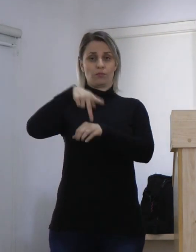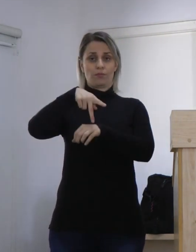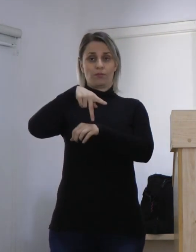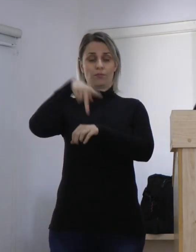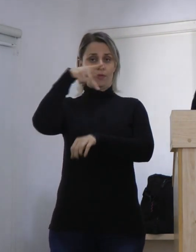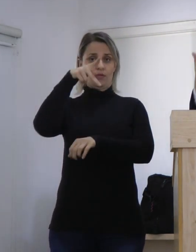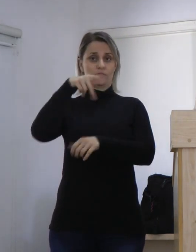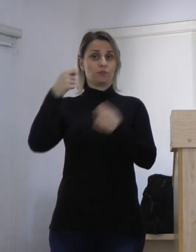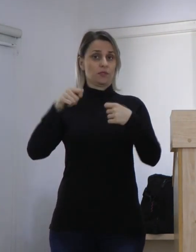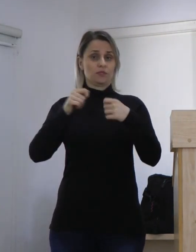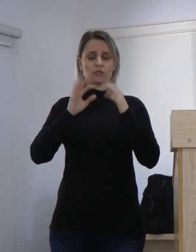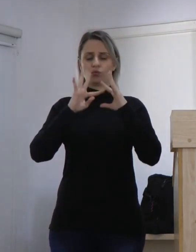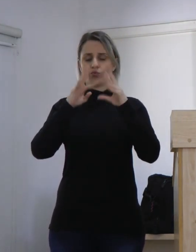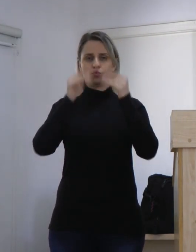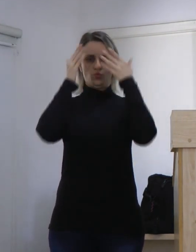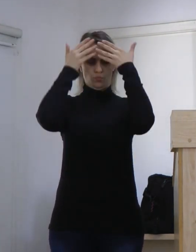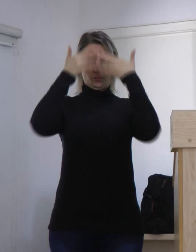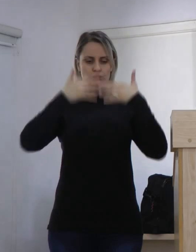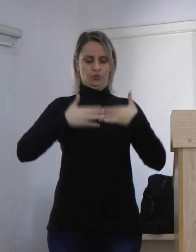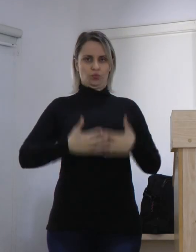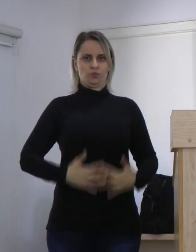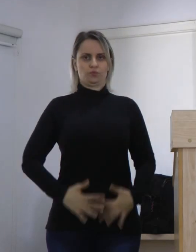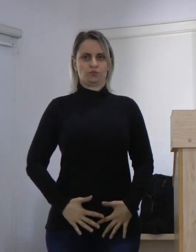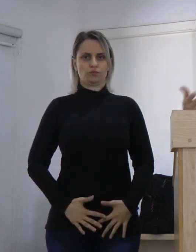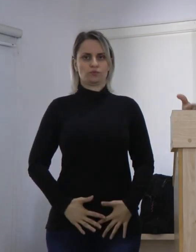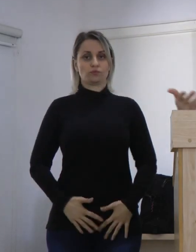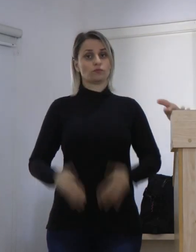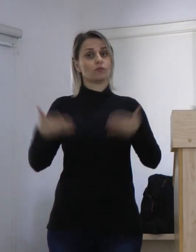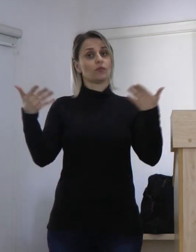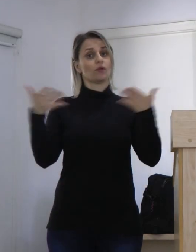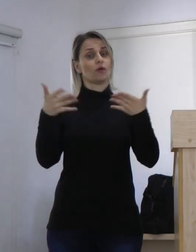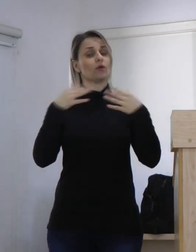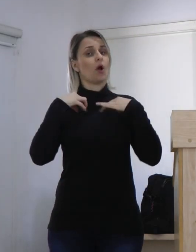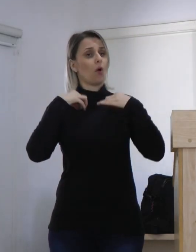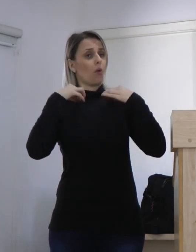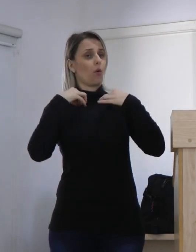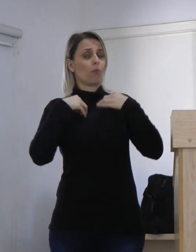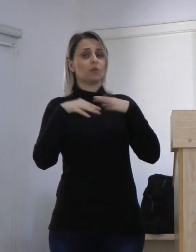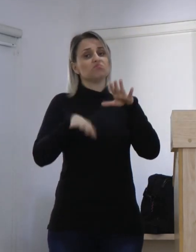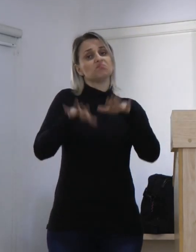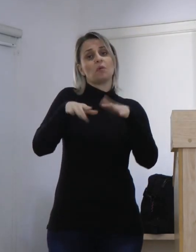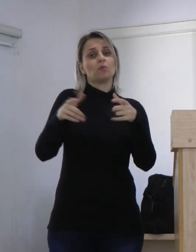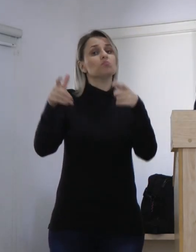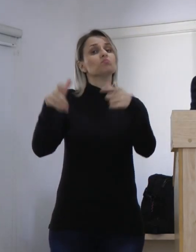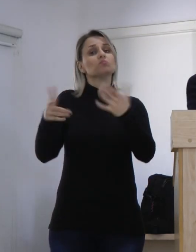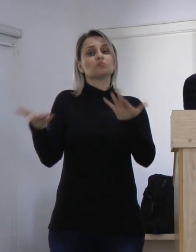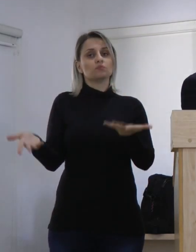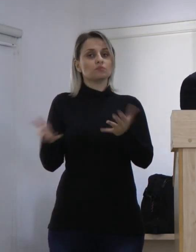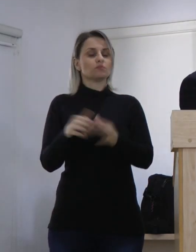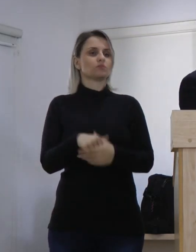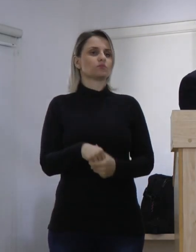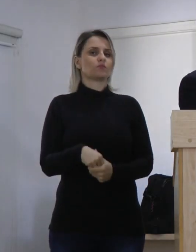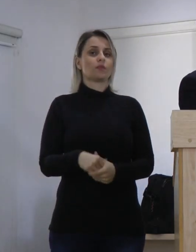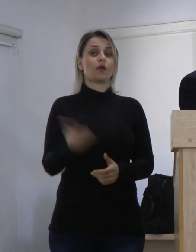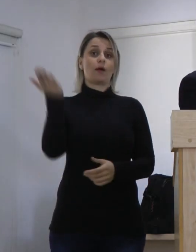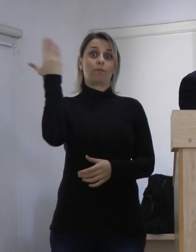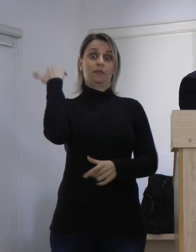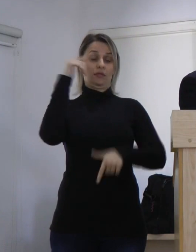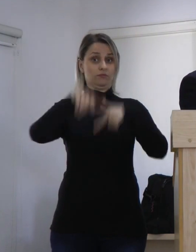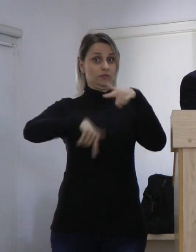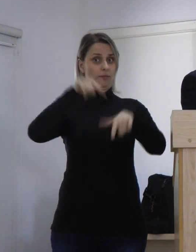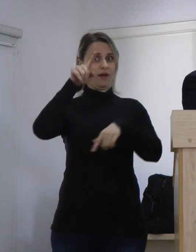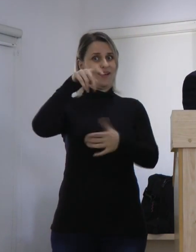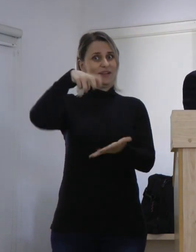cobertas o corpo, o rosto. E agora a roupa conforme a ocasião. Antes trabalhar era castigo, agora é